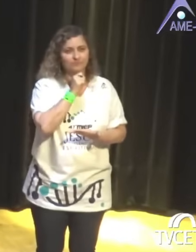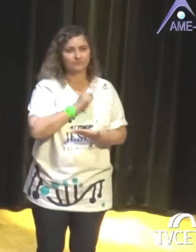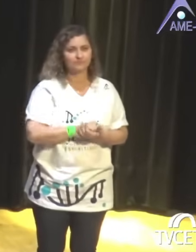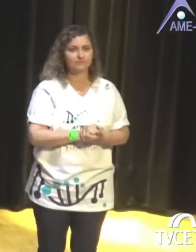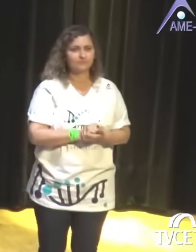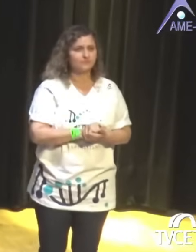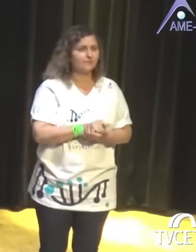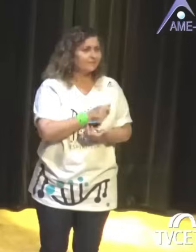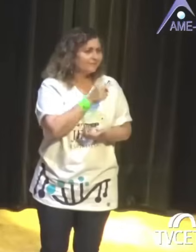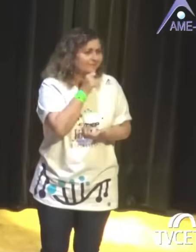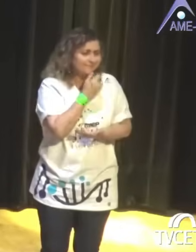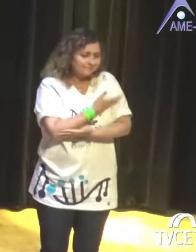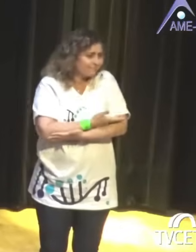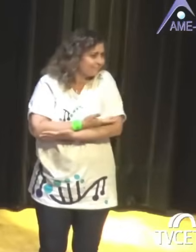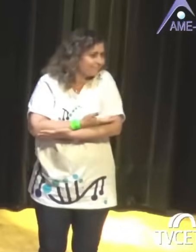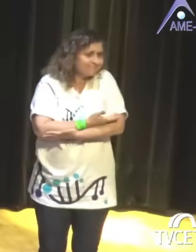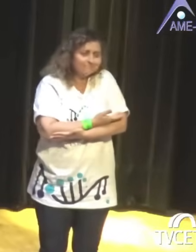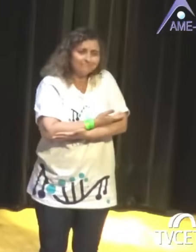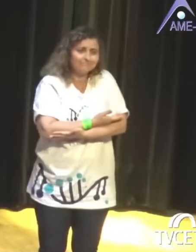você é um